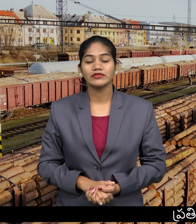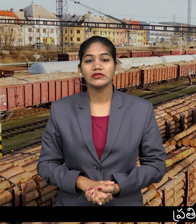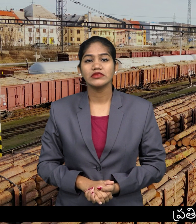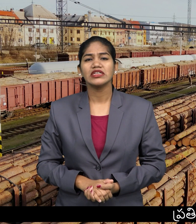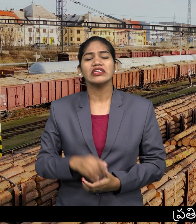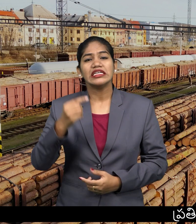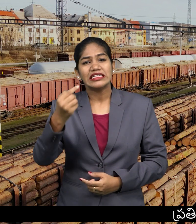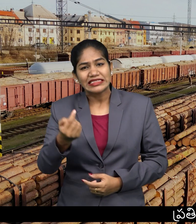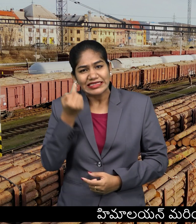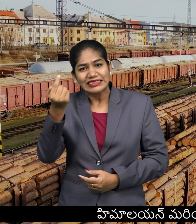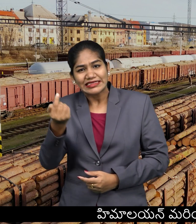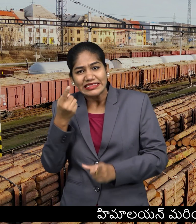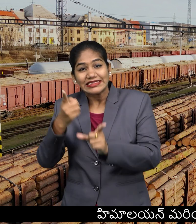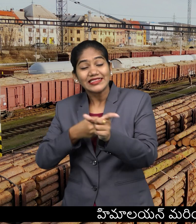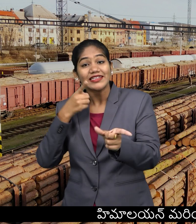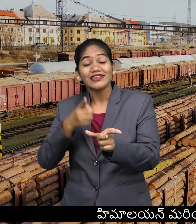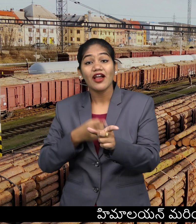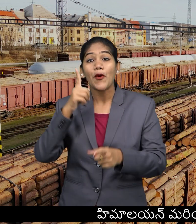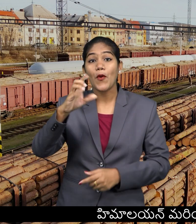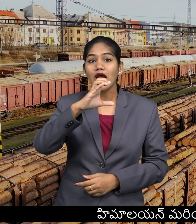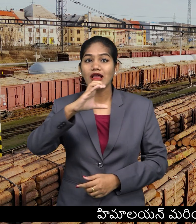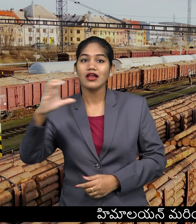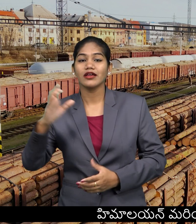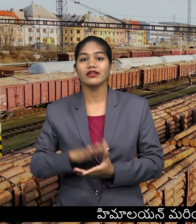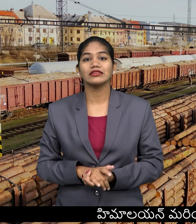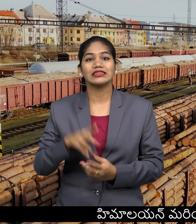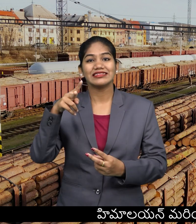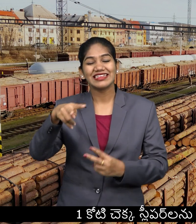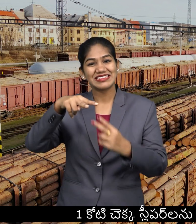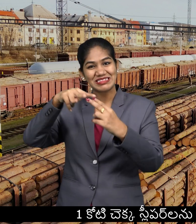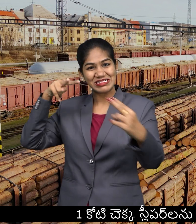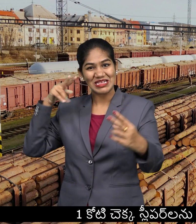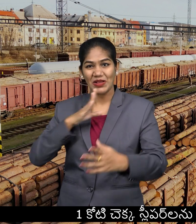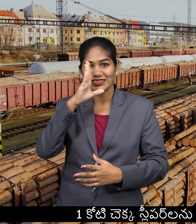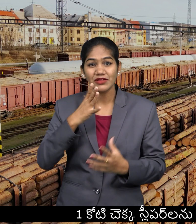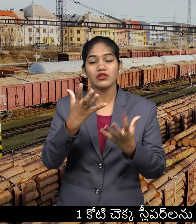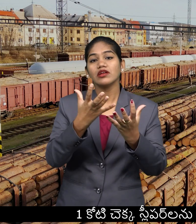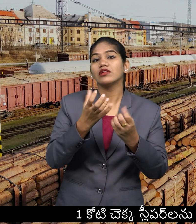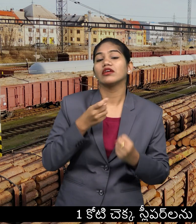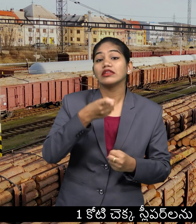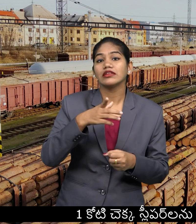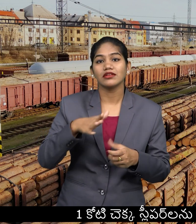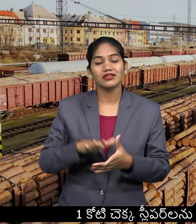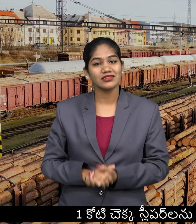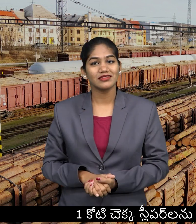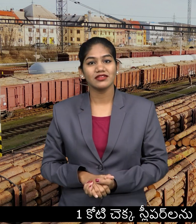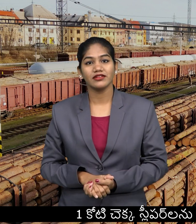ప్రతి సంవత్సరం హిమాలయన్ మరియు తెరై అడవుల నుండి 1 కోటి చెక్క స్లీపర్లను